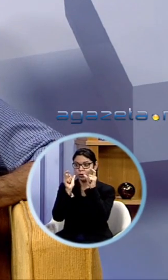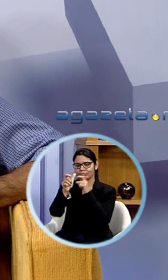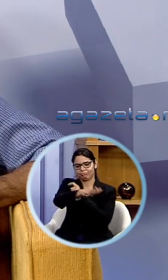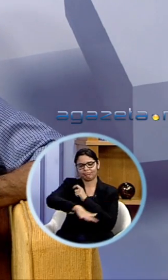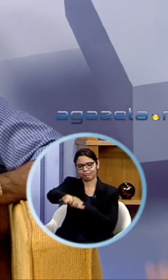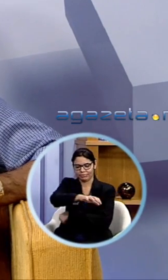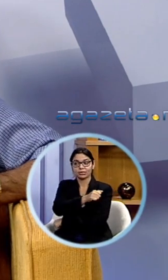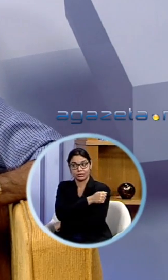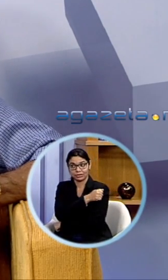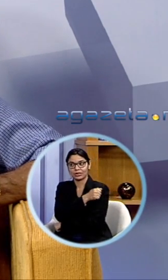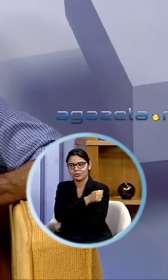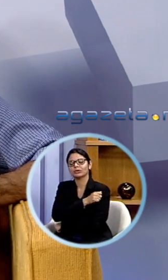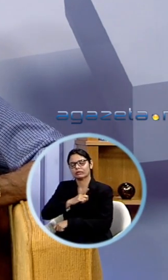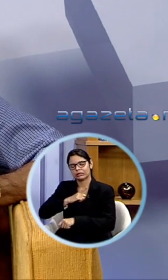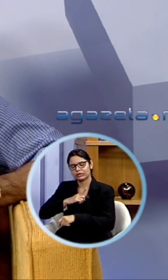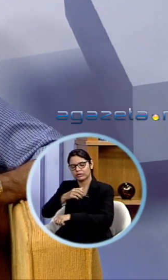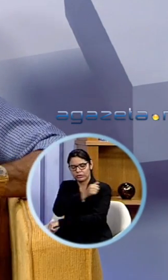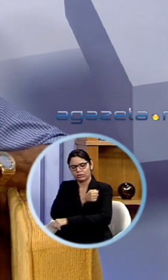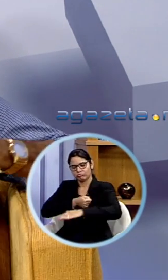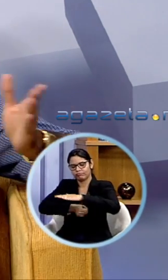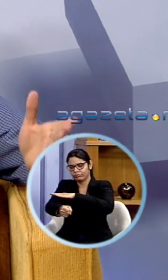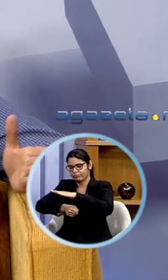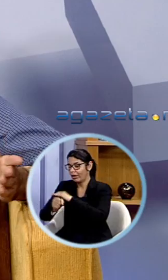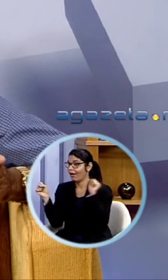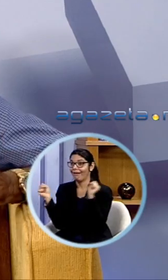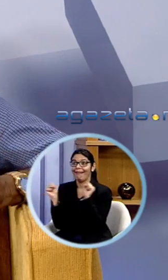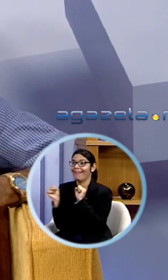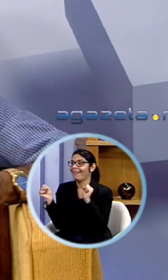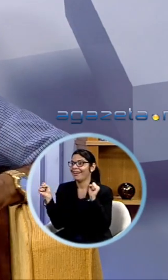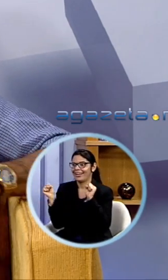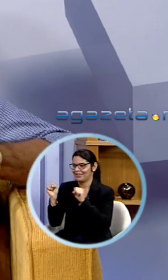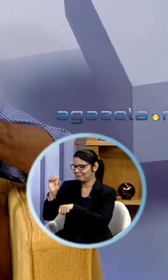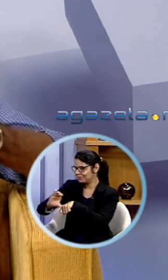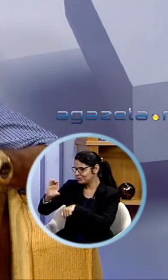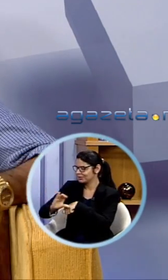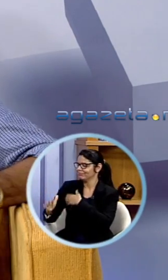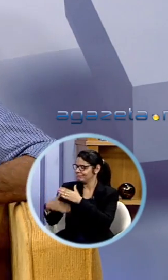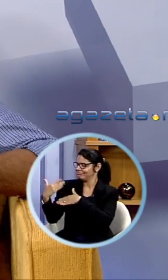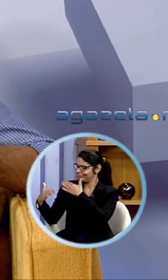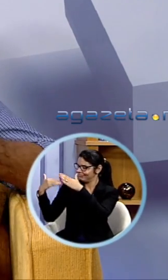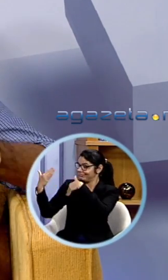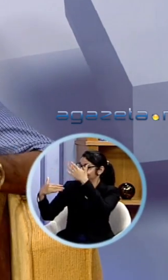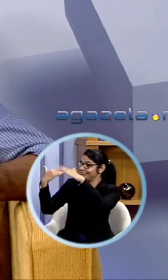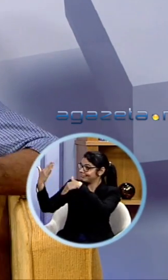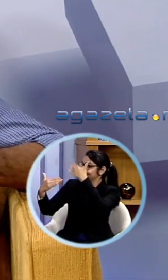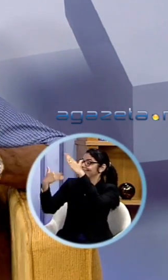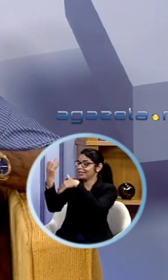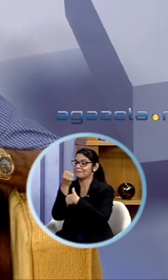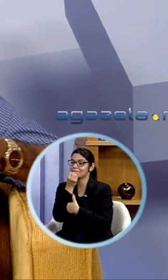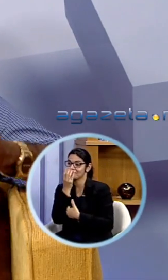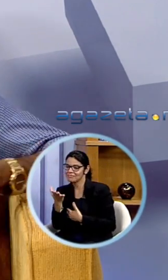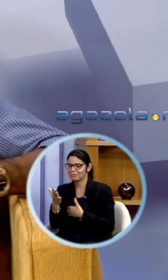aprende então muitos alunos ingressam e se apaixonam perdidamente pelo curso e Tem cada dia mais evoluído se